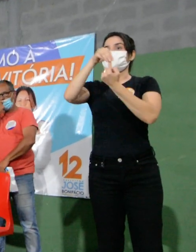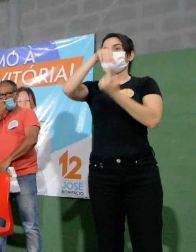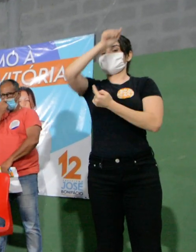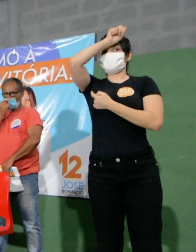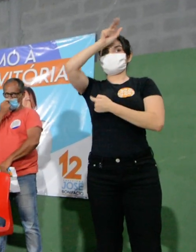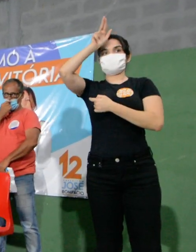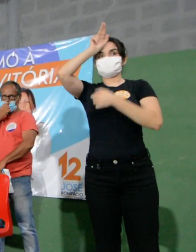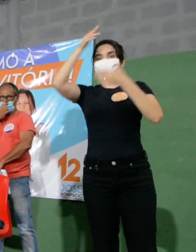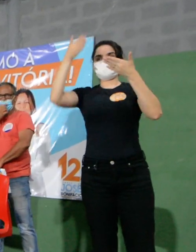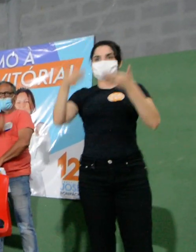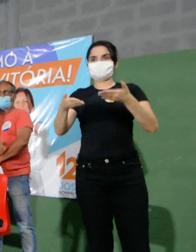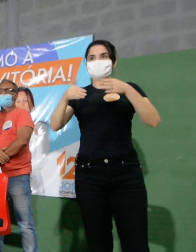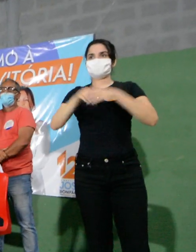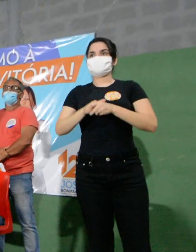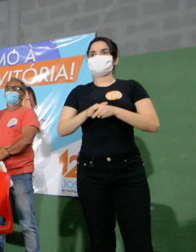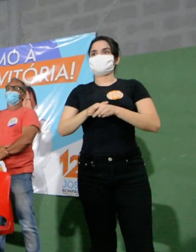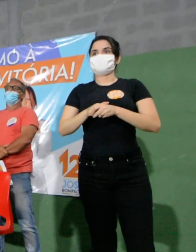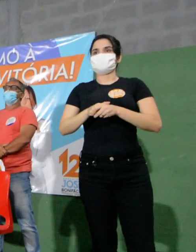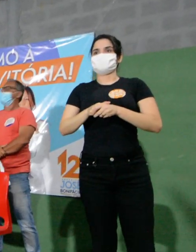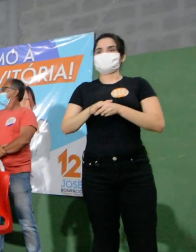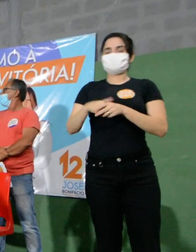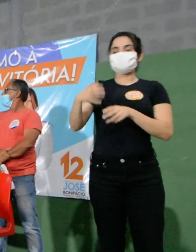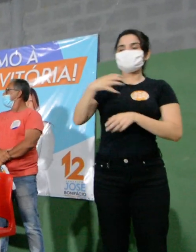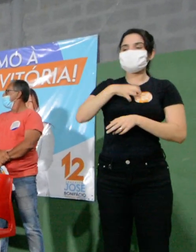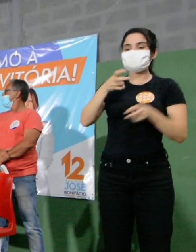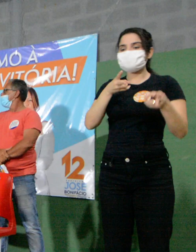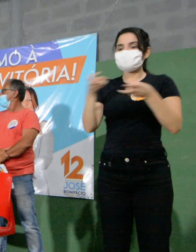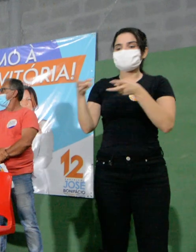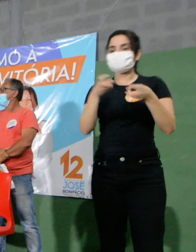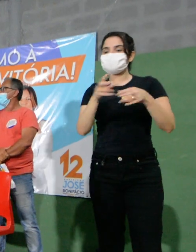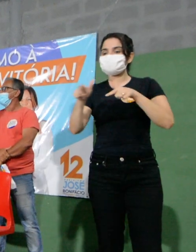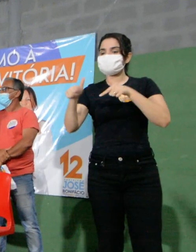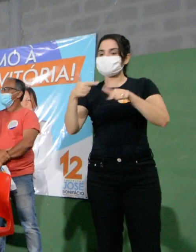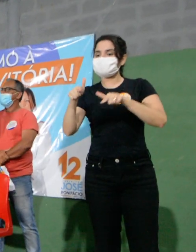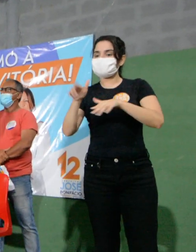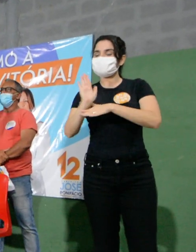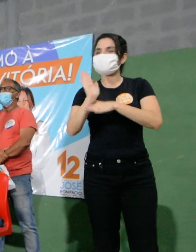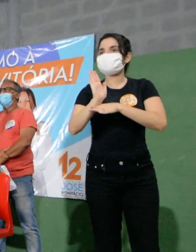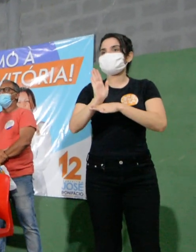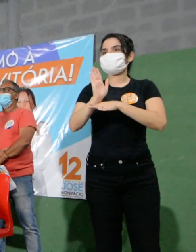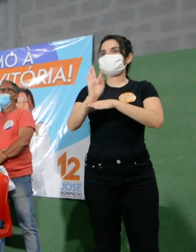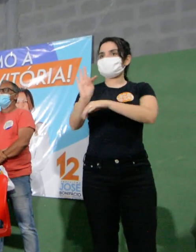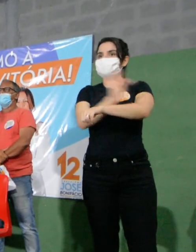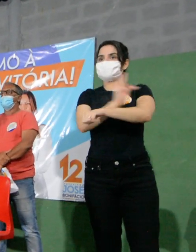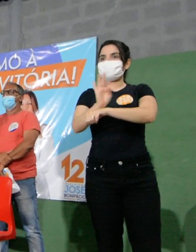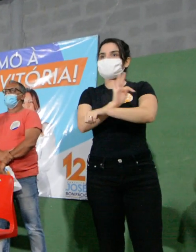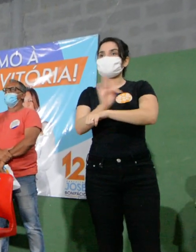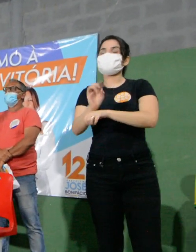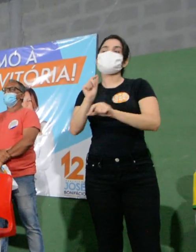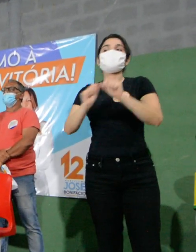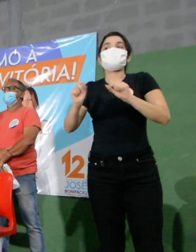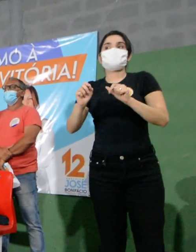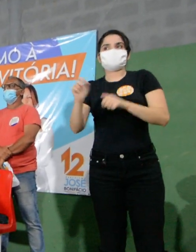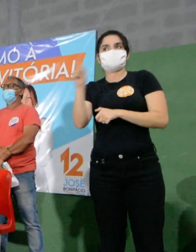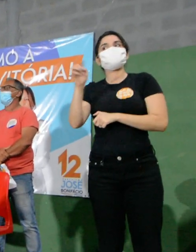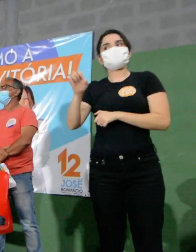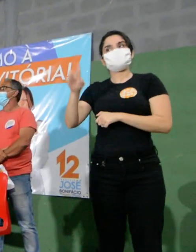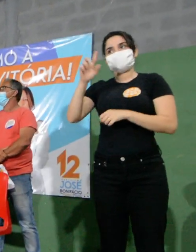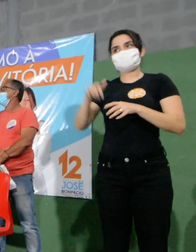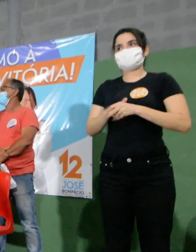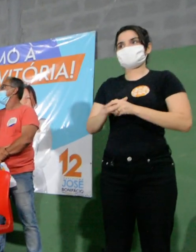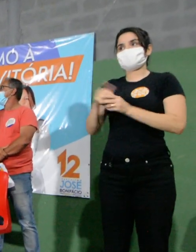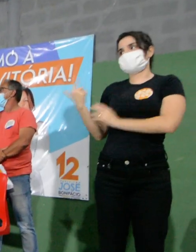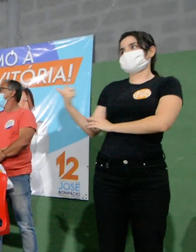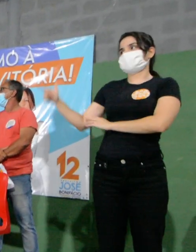prefeito que olhou pro segundo distrito foi José Bonifacio nenhum